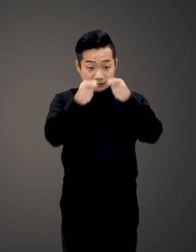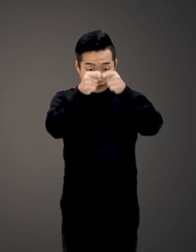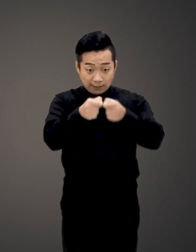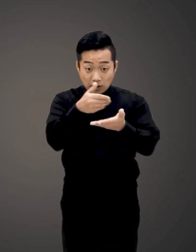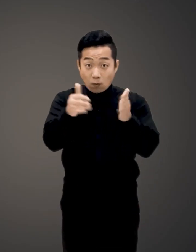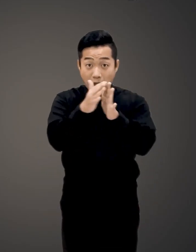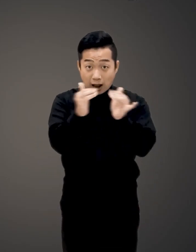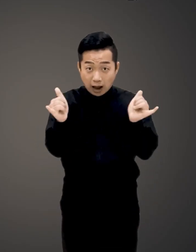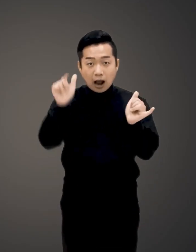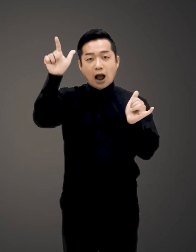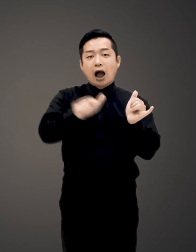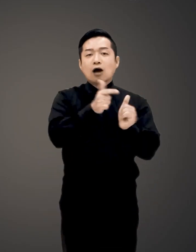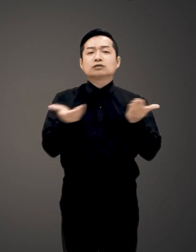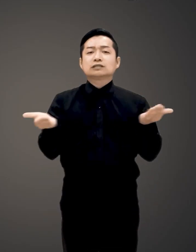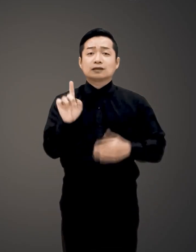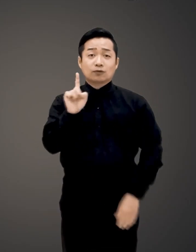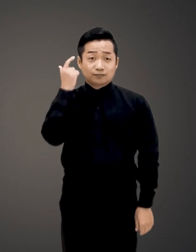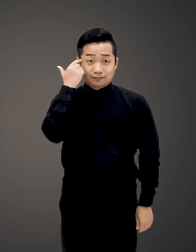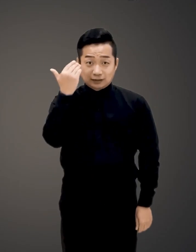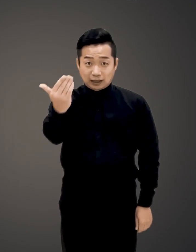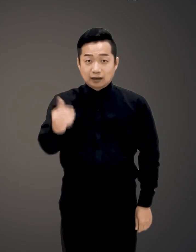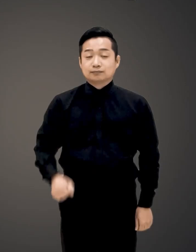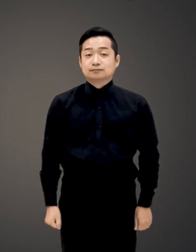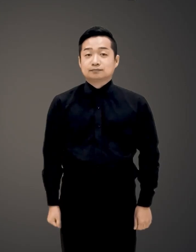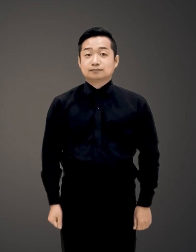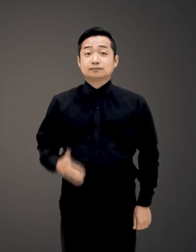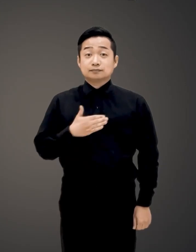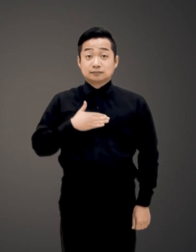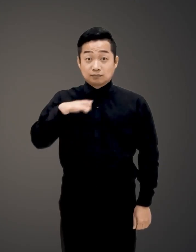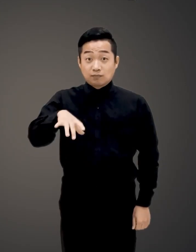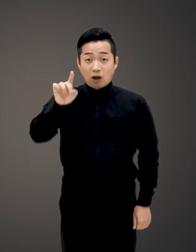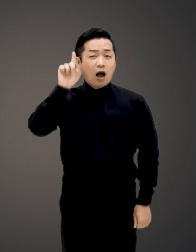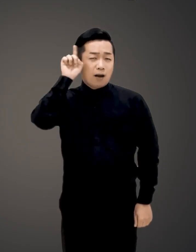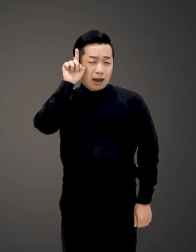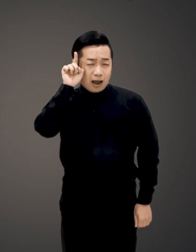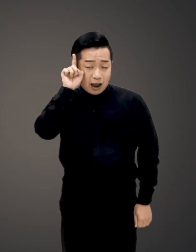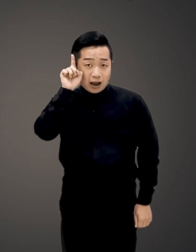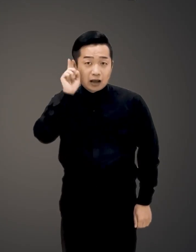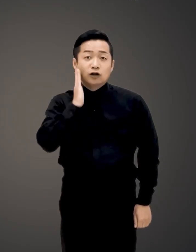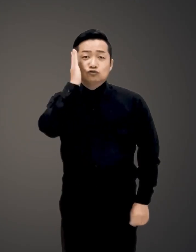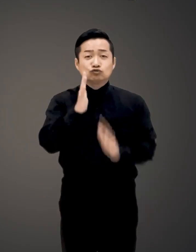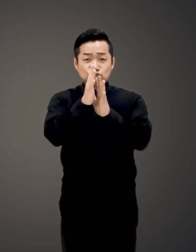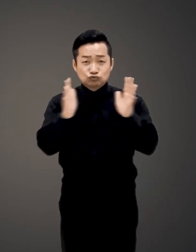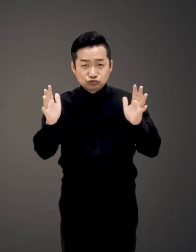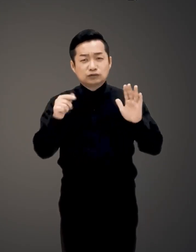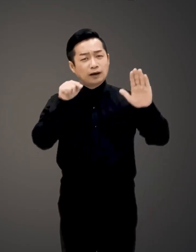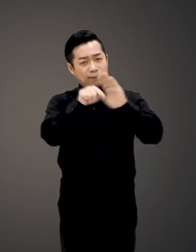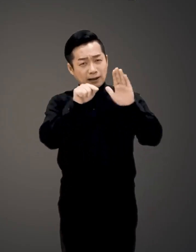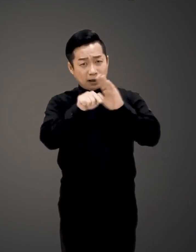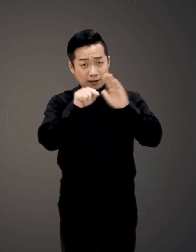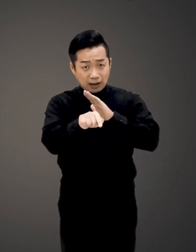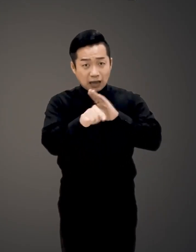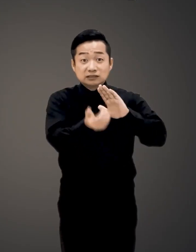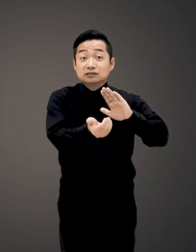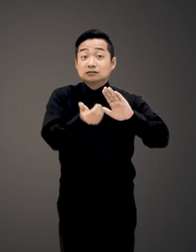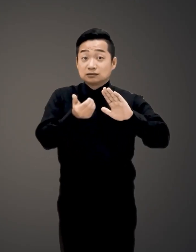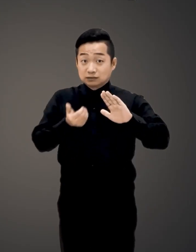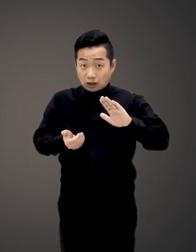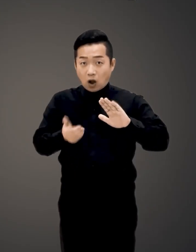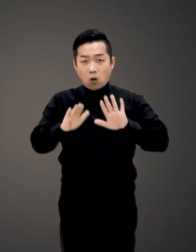식물 세밀화가의 하루 일과. 저는 우선 매일 숲에 가니까요. 숲에 가기